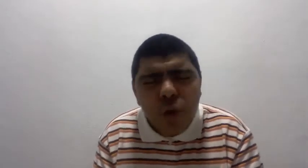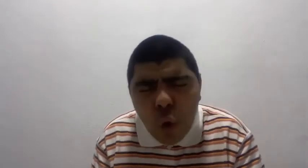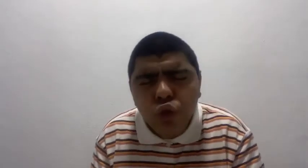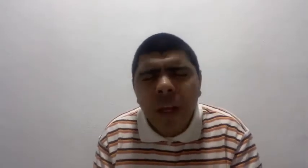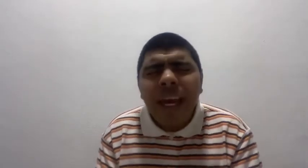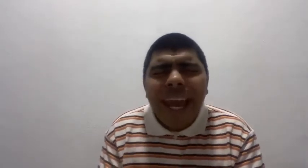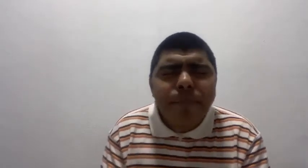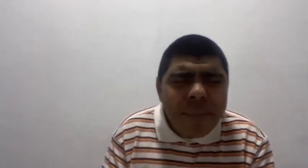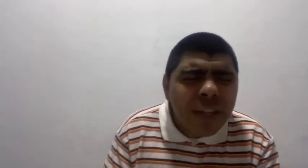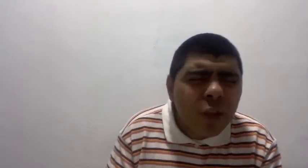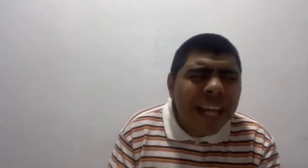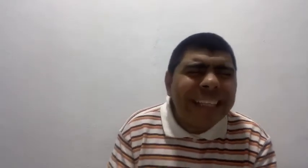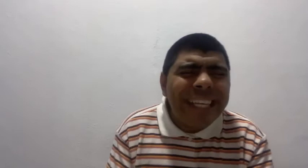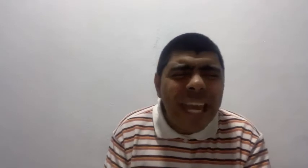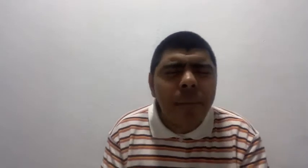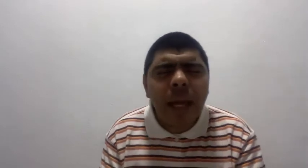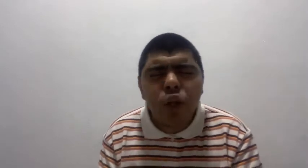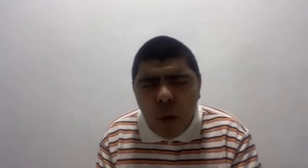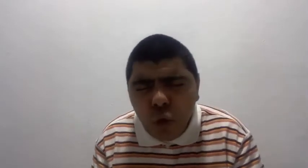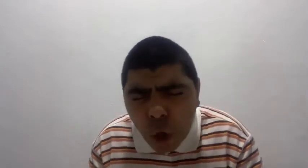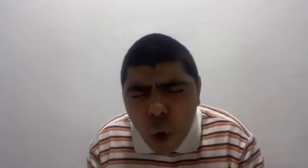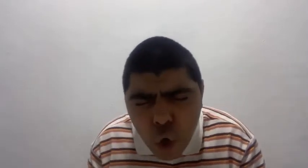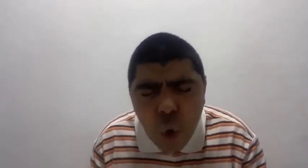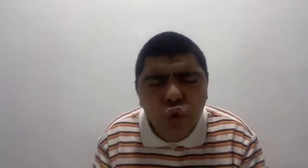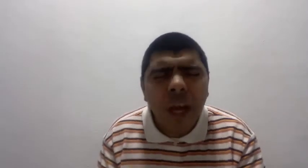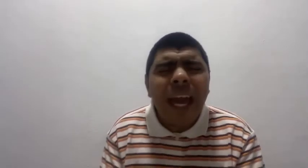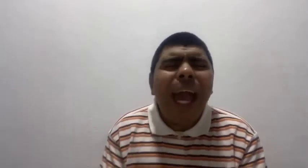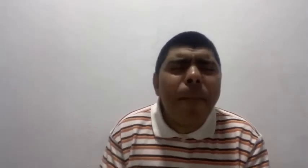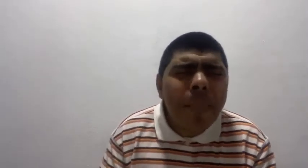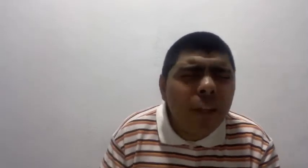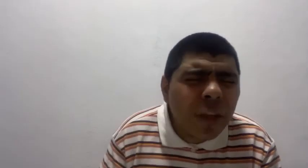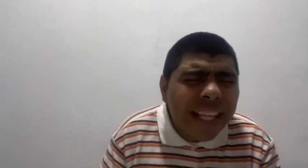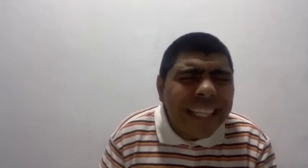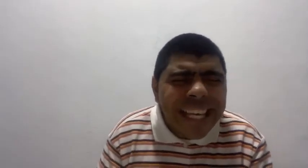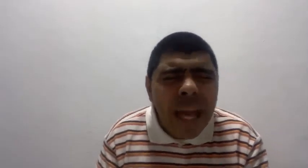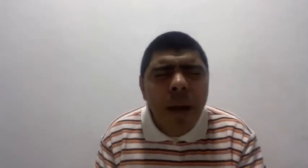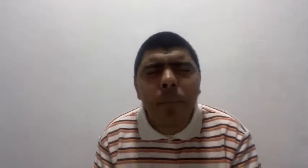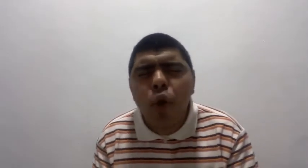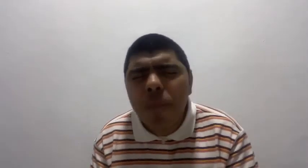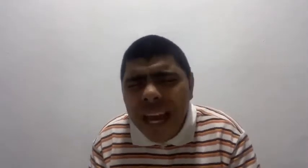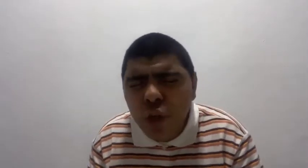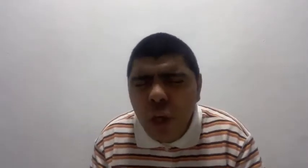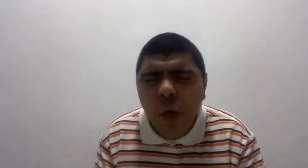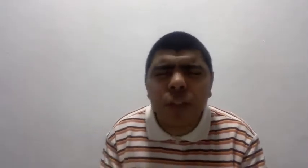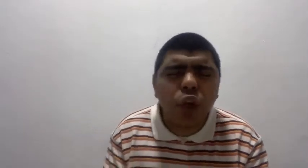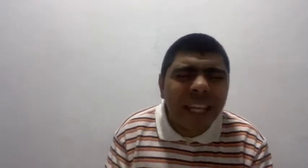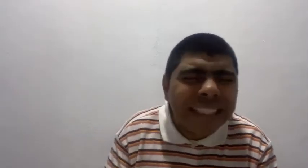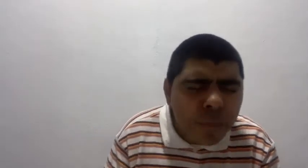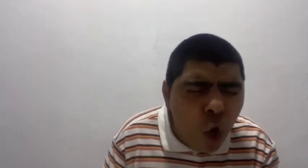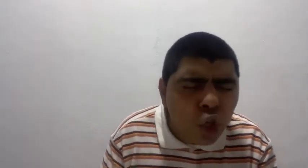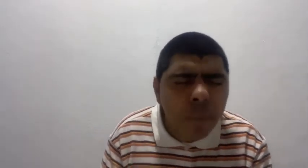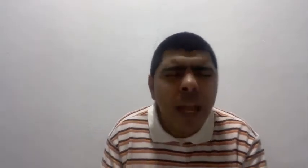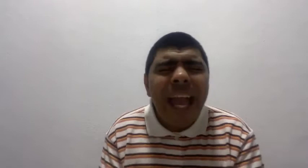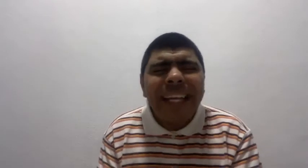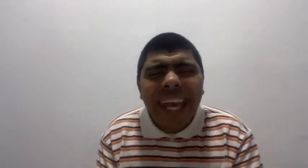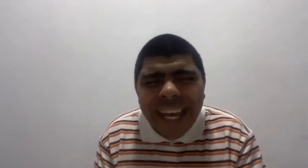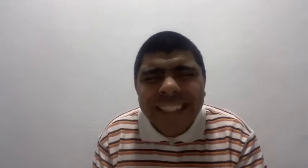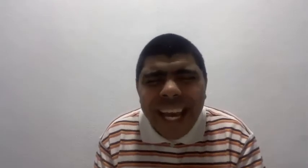luz en medio de las tinieblas. ¿Y cómo somos luz en medio de las tinieblas? Por medio de nuestro testimonio, que es el